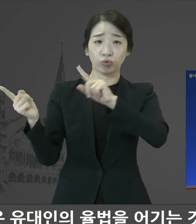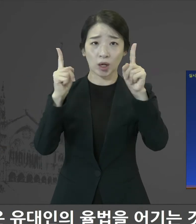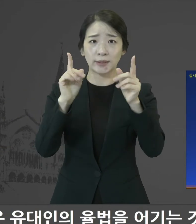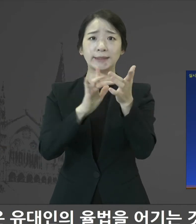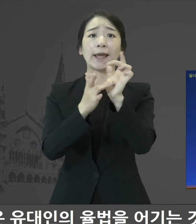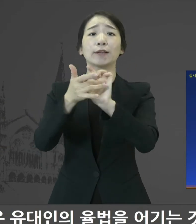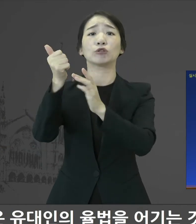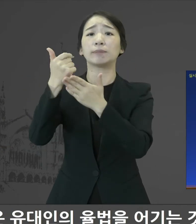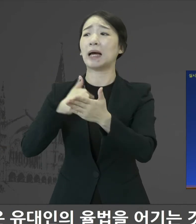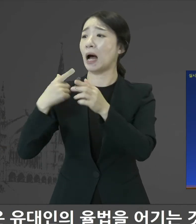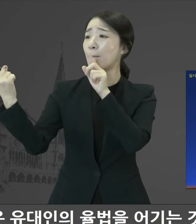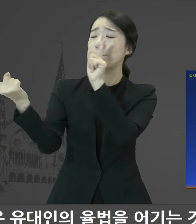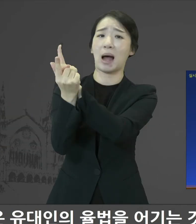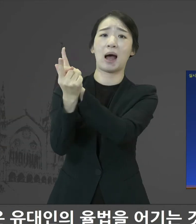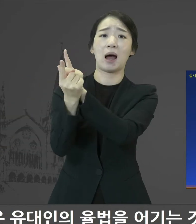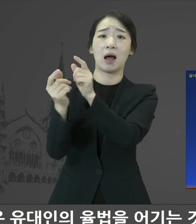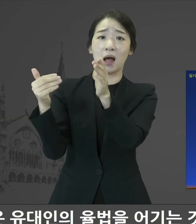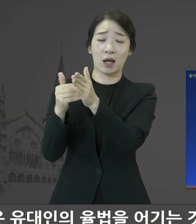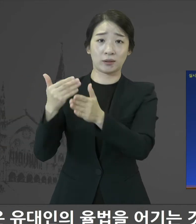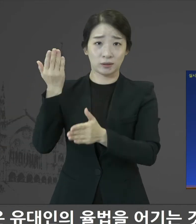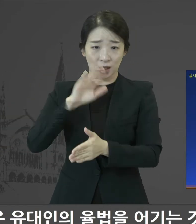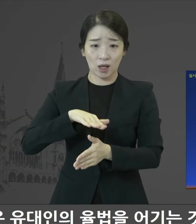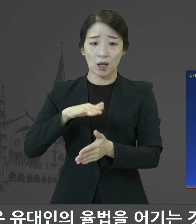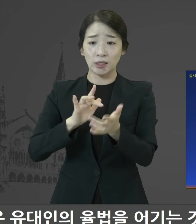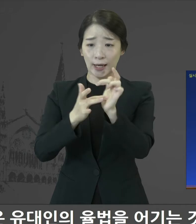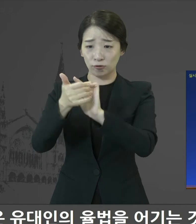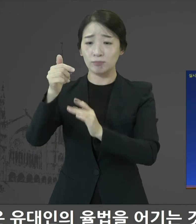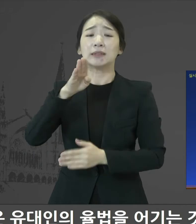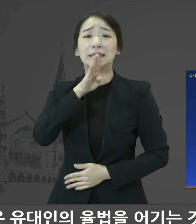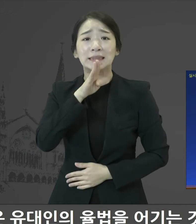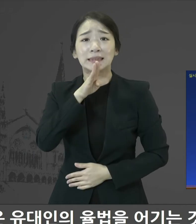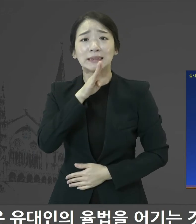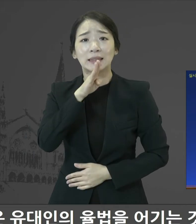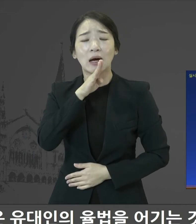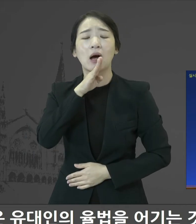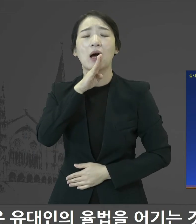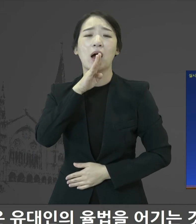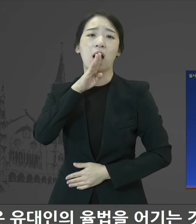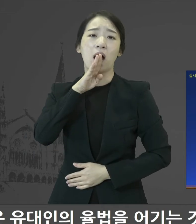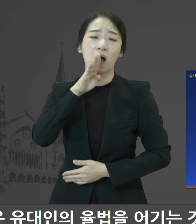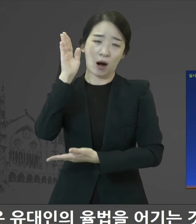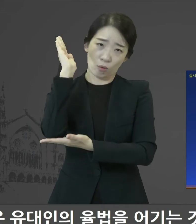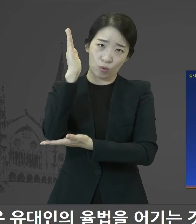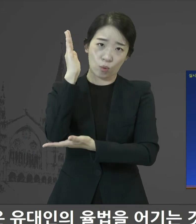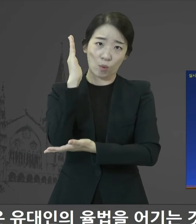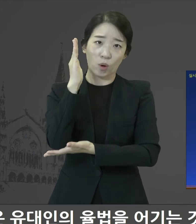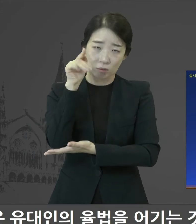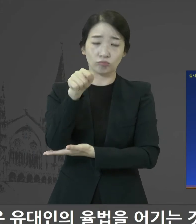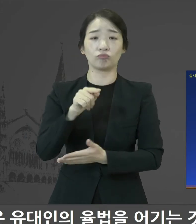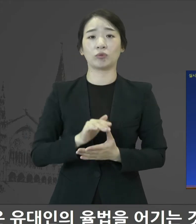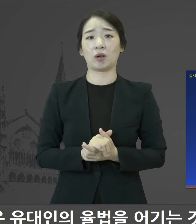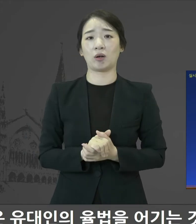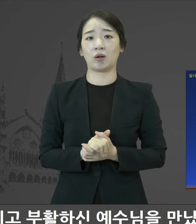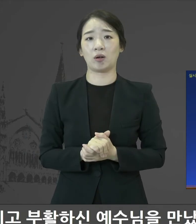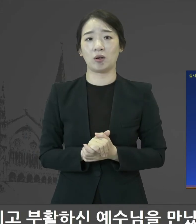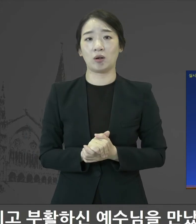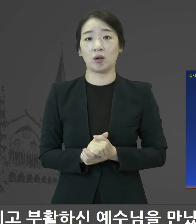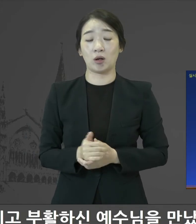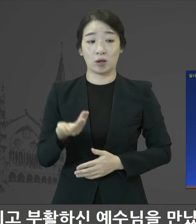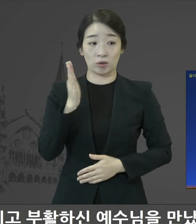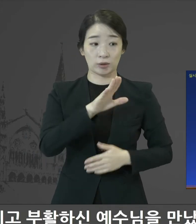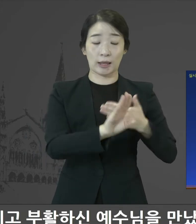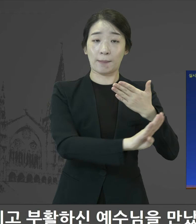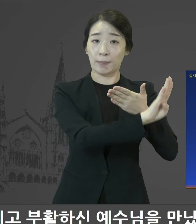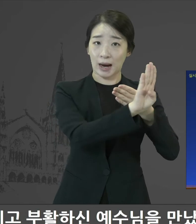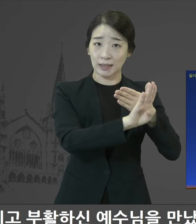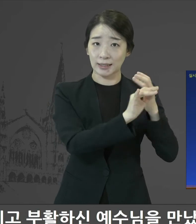예수님을 만났는데 그 부활하신 예수님이 진짜다, 그 얘기 전한 거예요. 그랬더니 사두개인과 바리새인, 성경에서